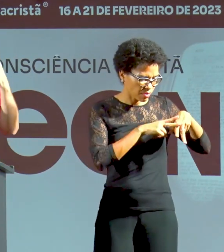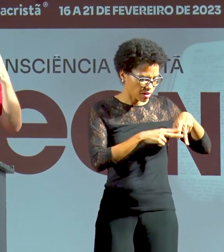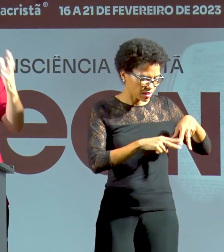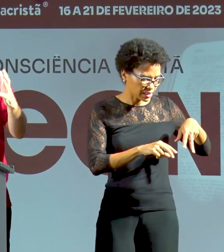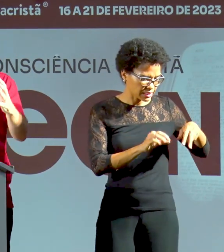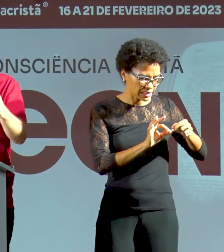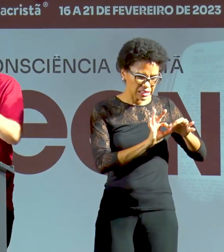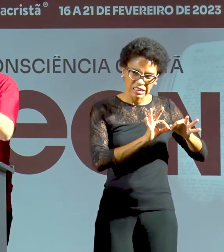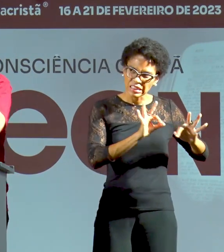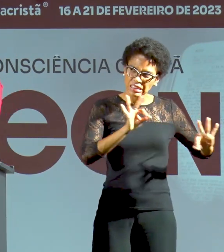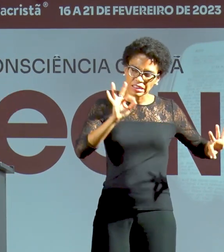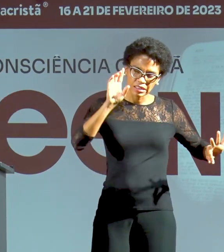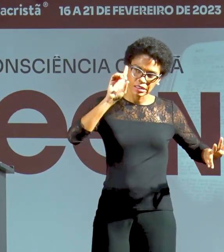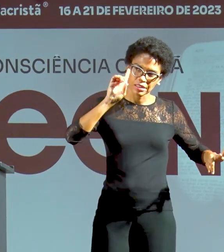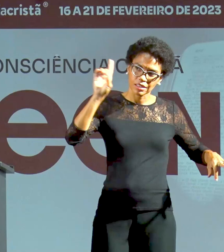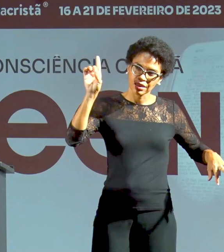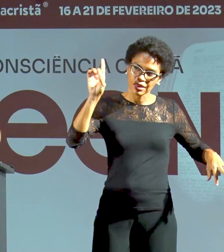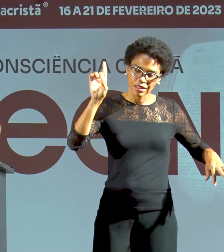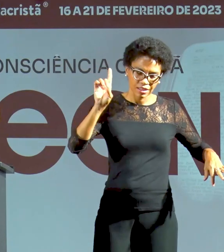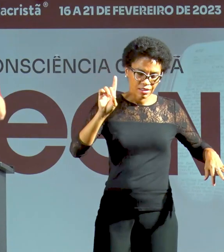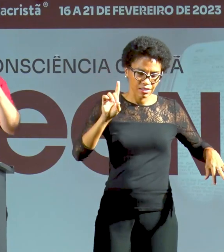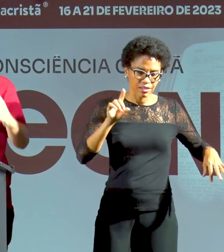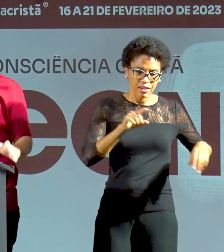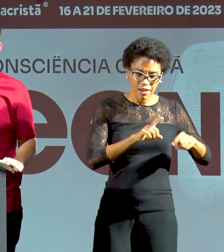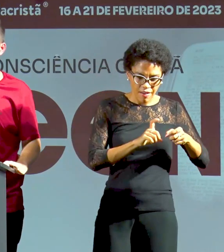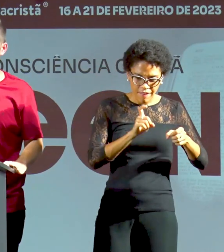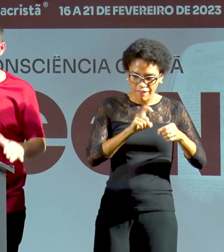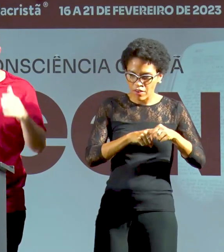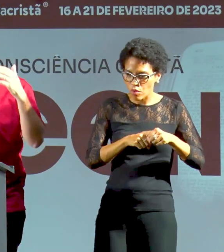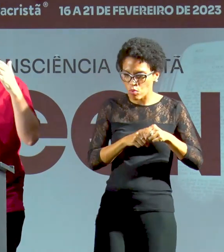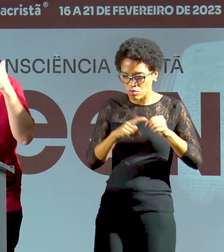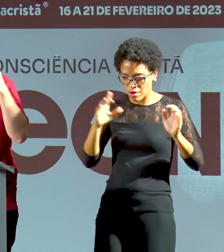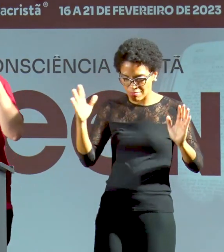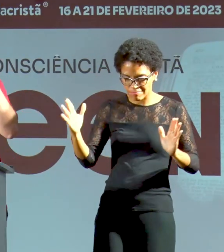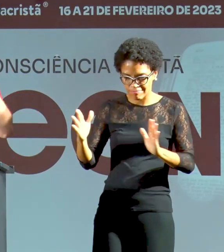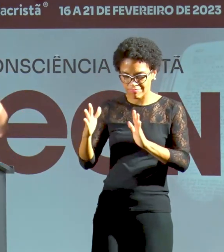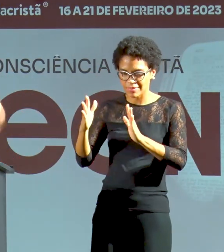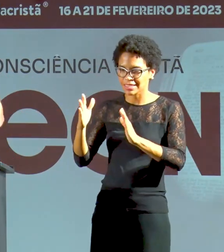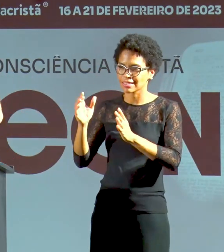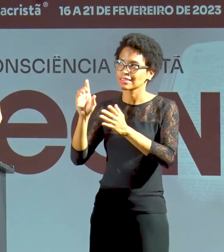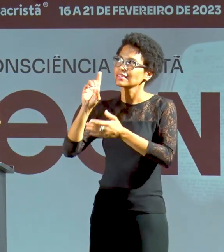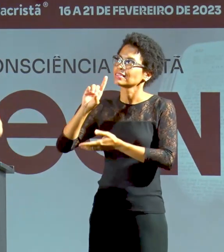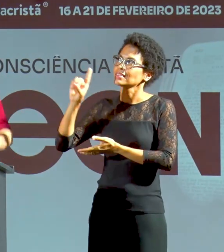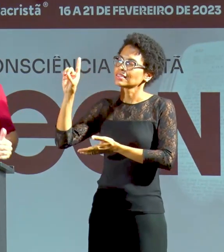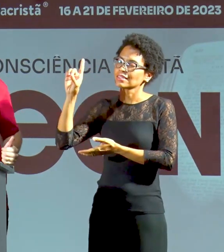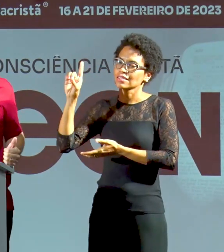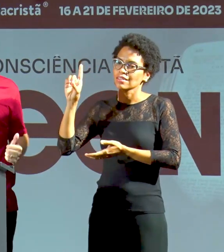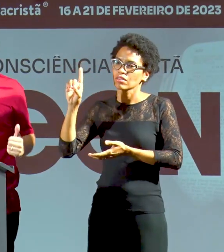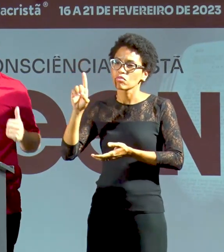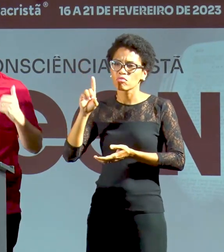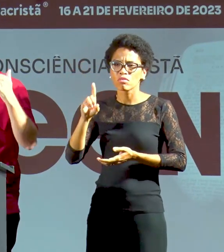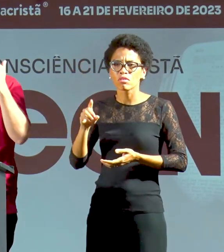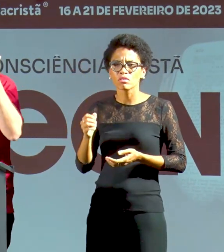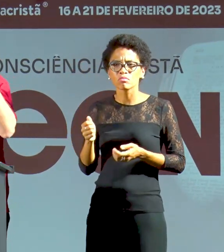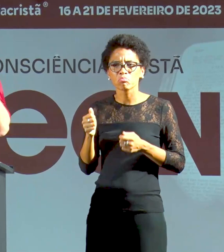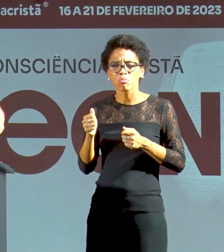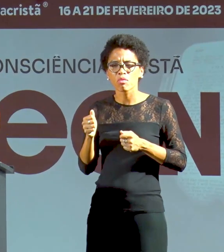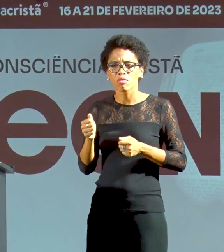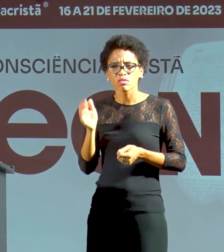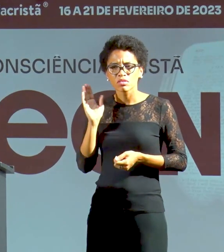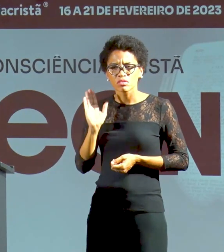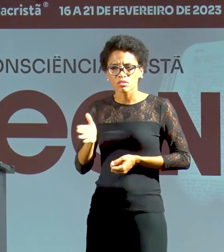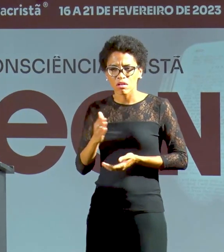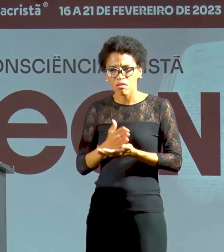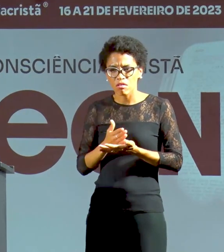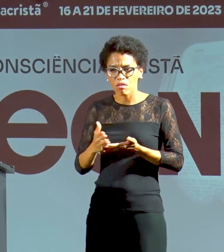talvez você tenha tido experiências negativas apesar de novo talvez você tenha tido já a entrada na pornografia talvez